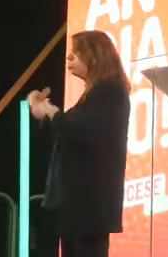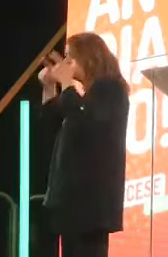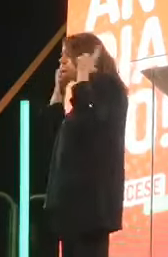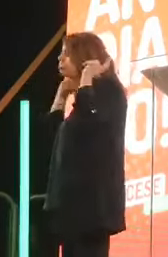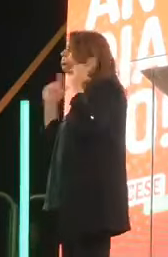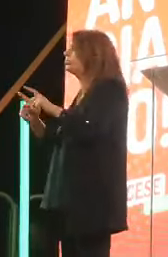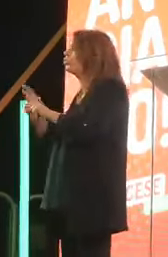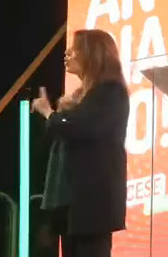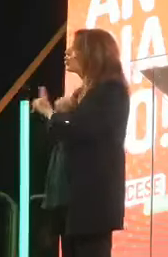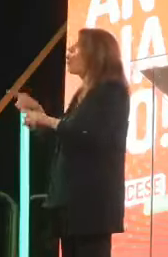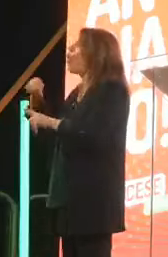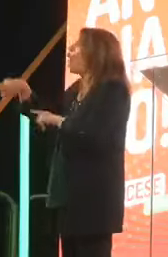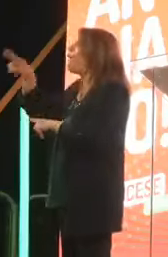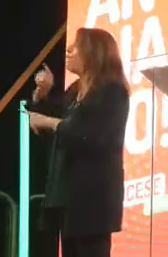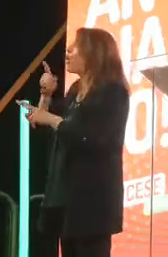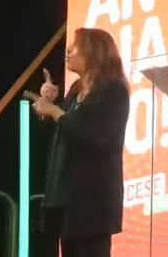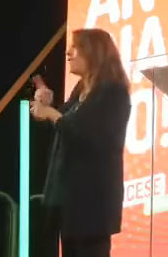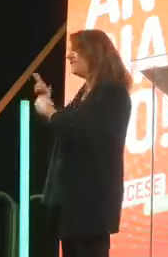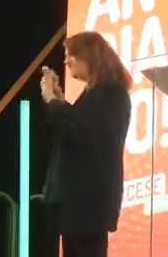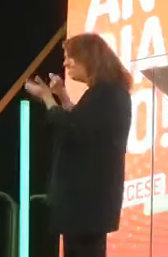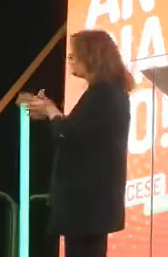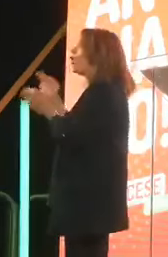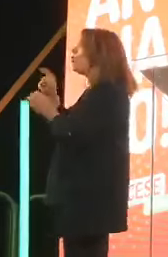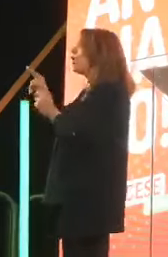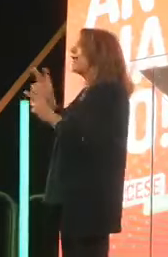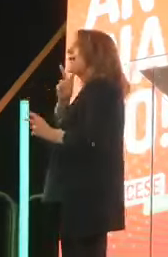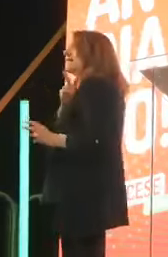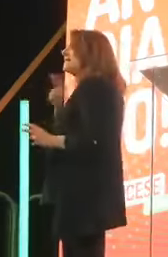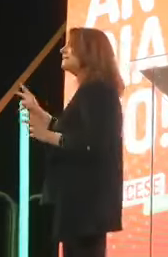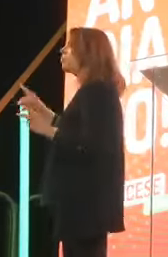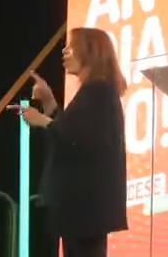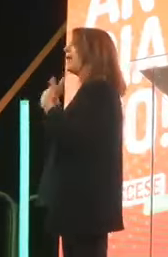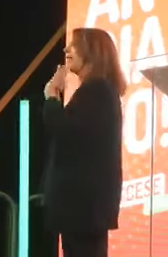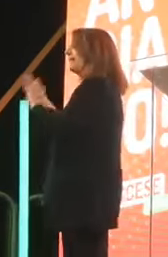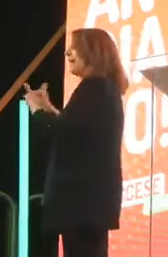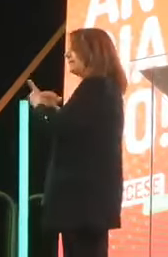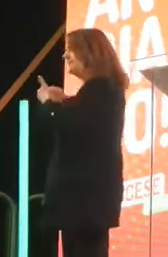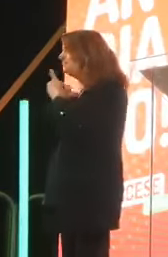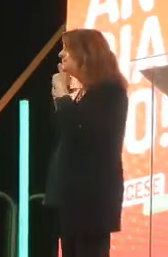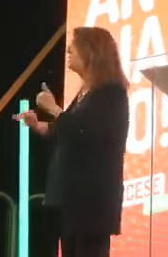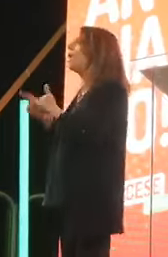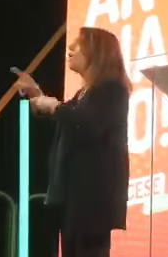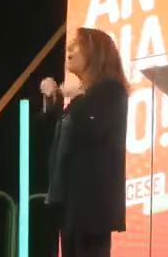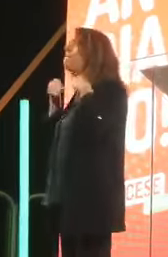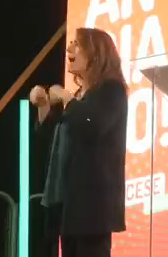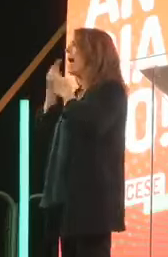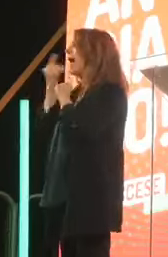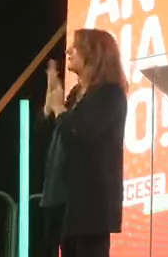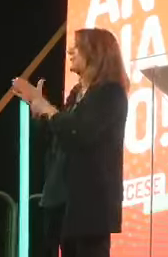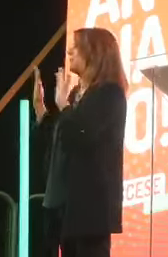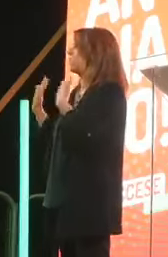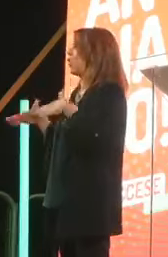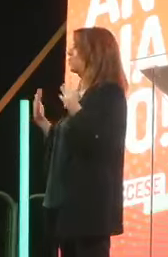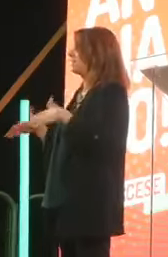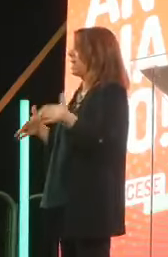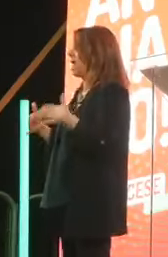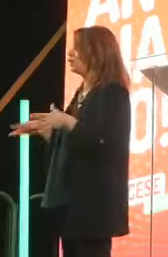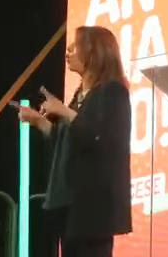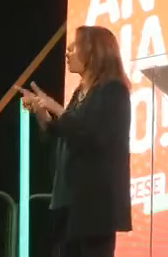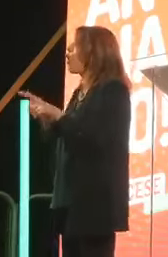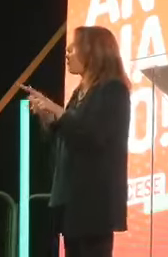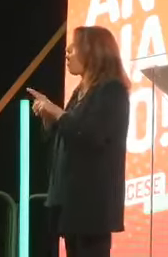voi siete l'antidoto a quella melma e l'avete sempre dimostrato con la vostra partecipazione. Non è negando